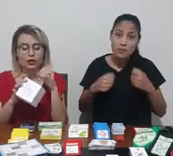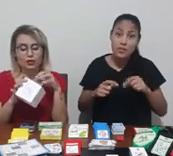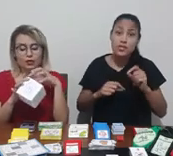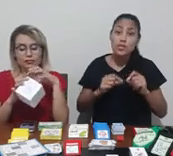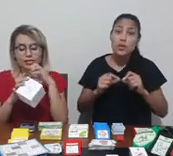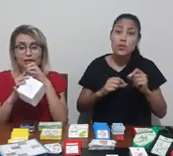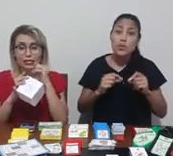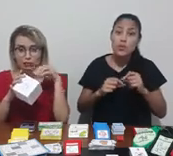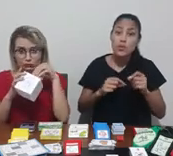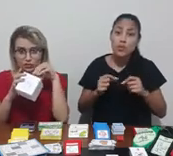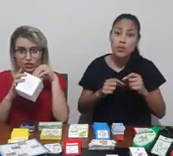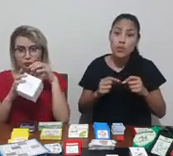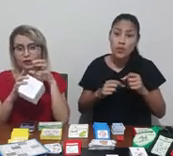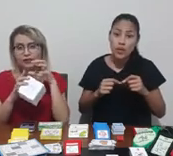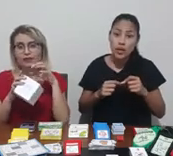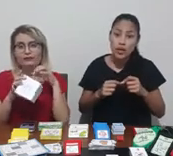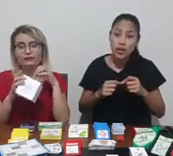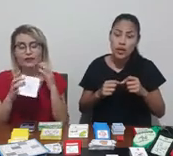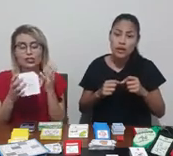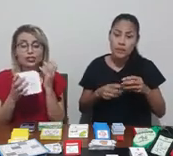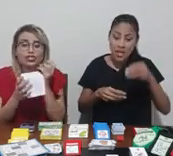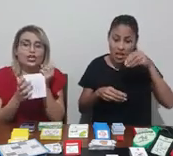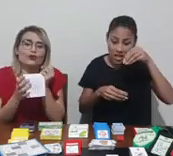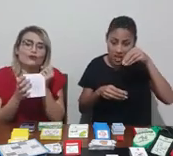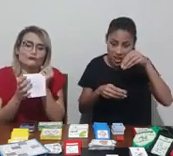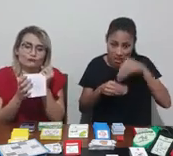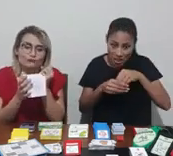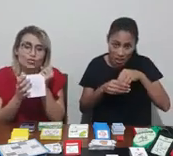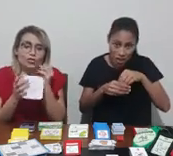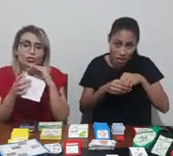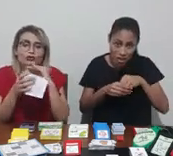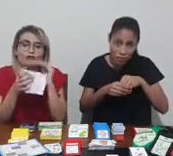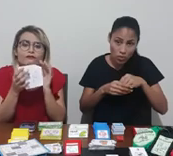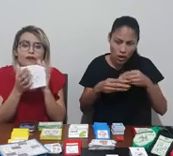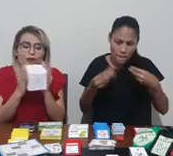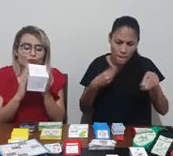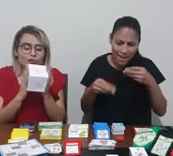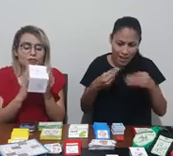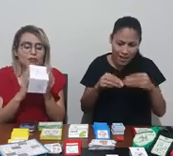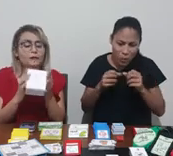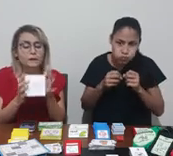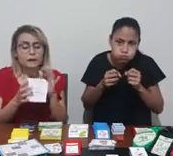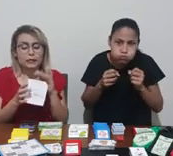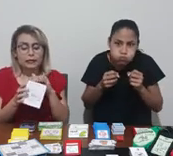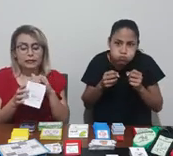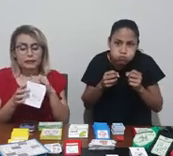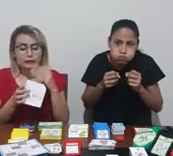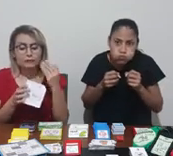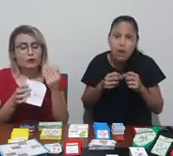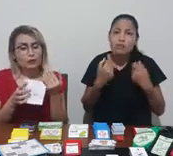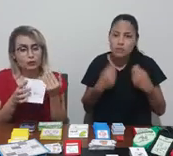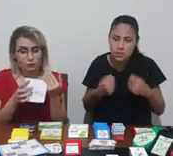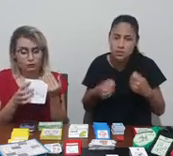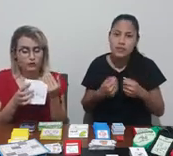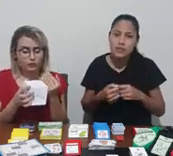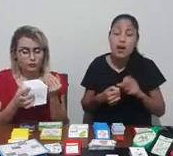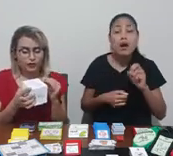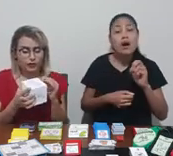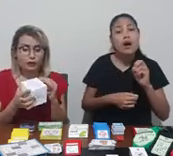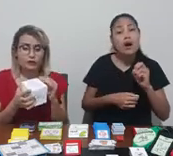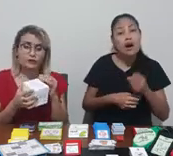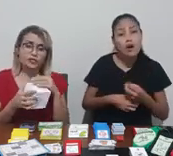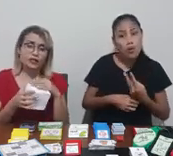coloque saquinhos dentro para que ele fique cheio, estufado, entende? E uma outra coisa